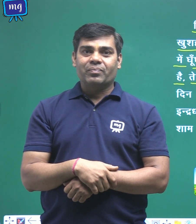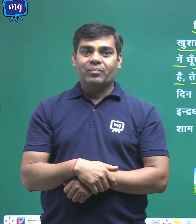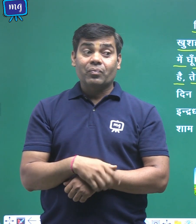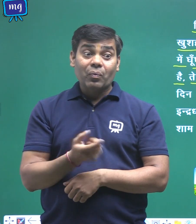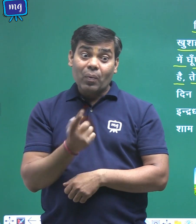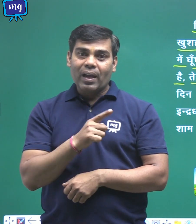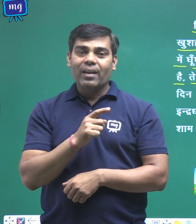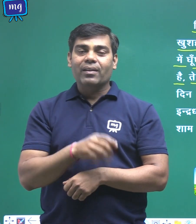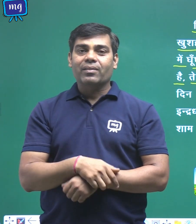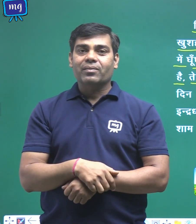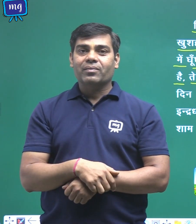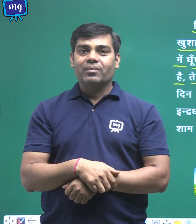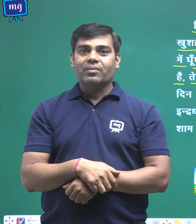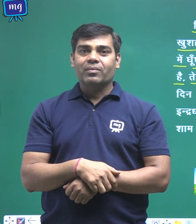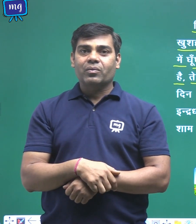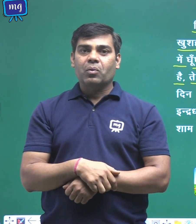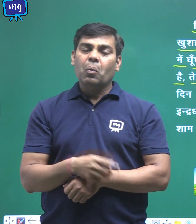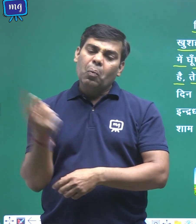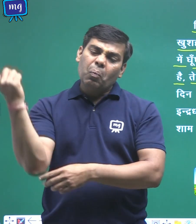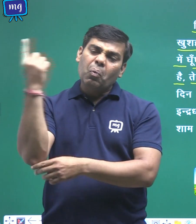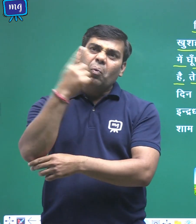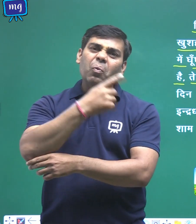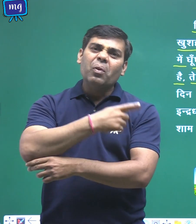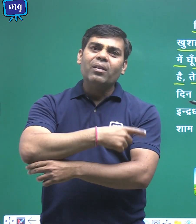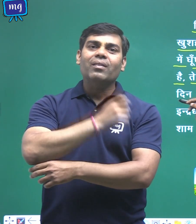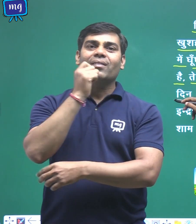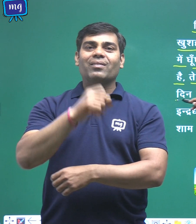वह सारे दिन